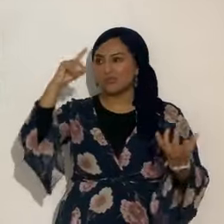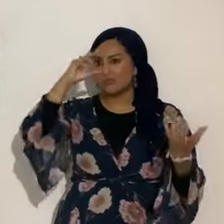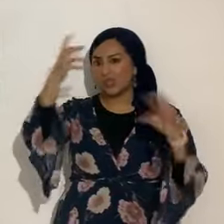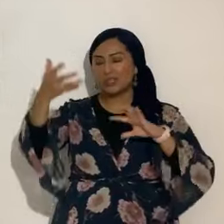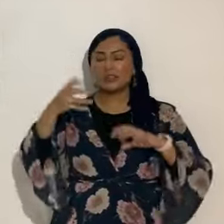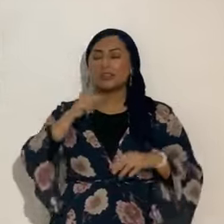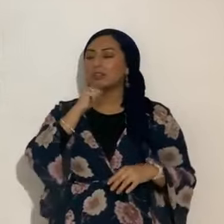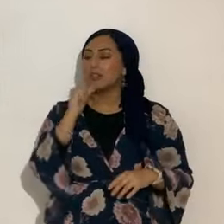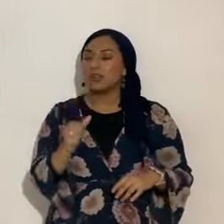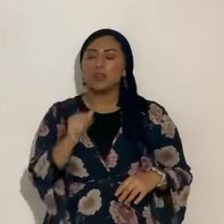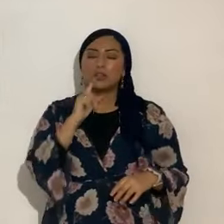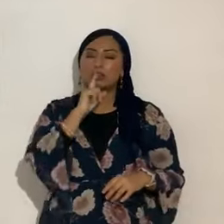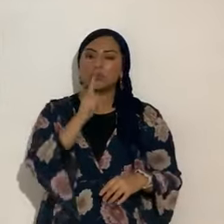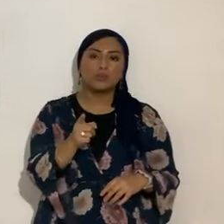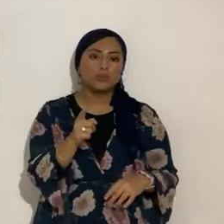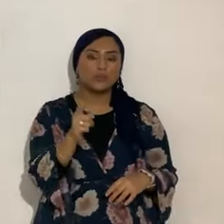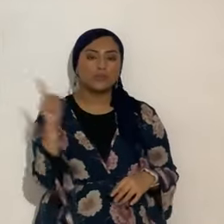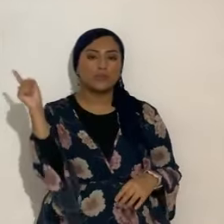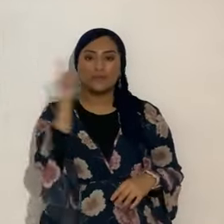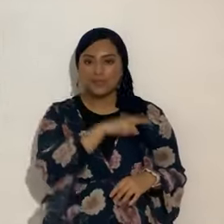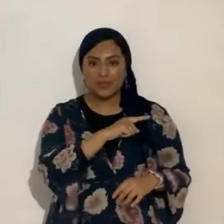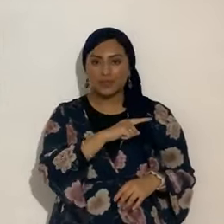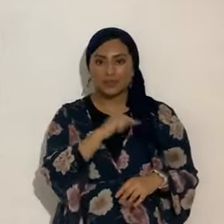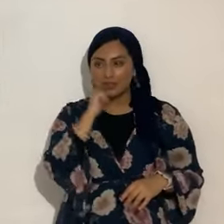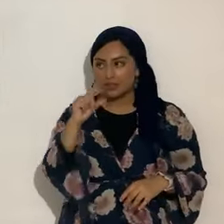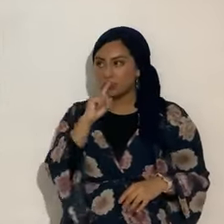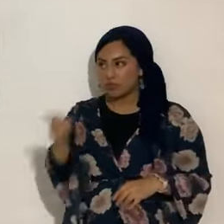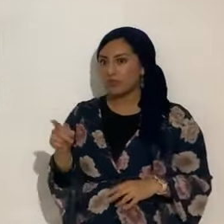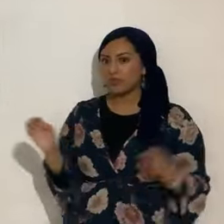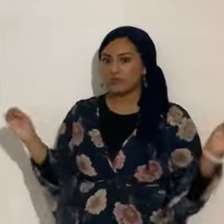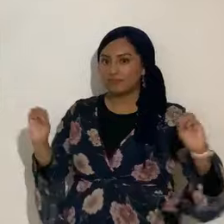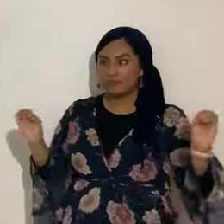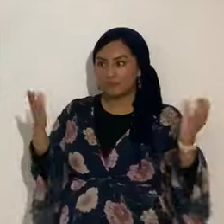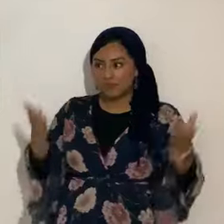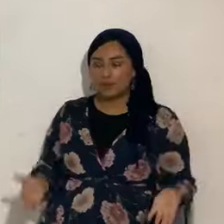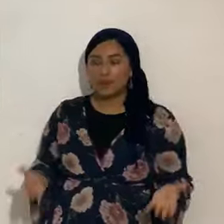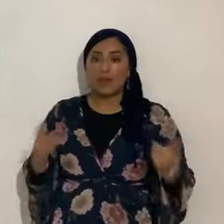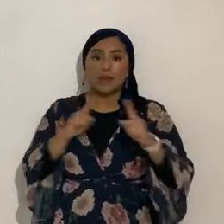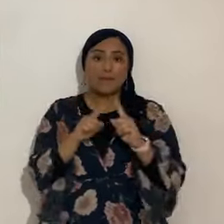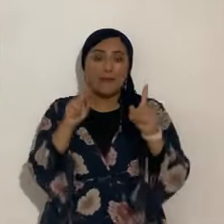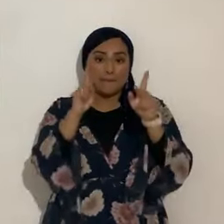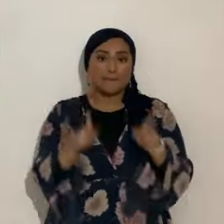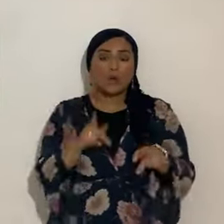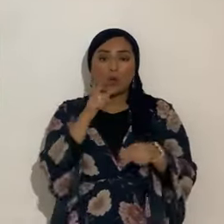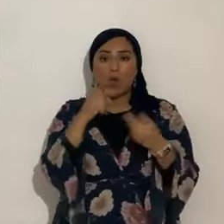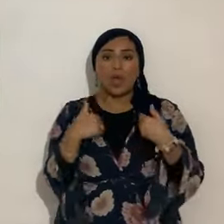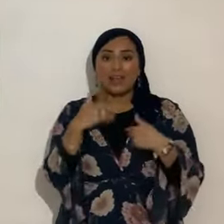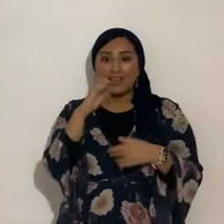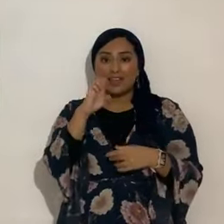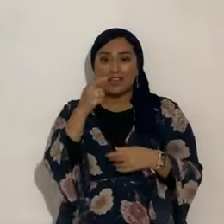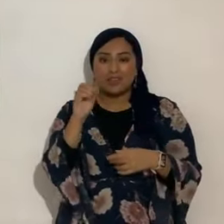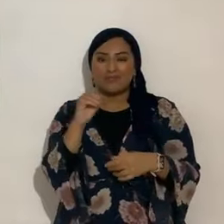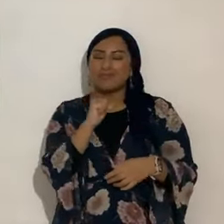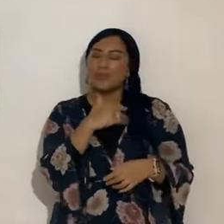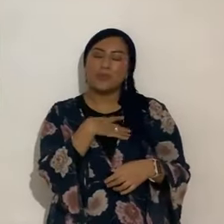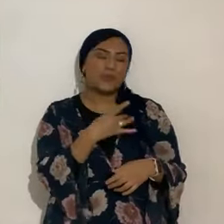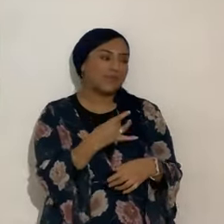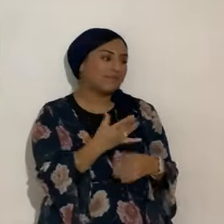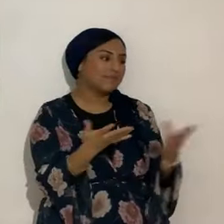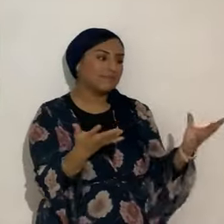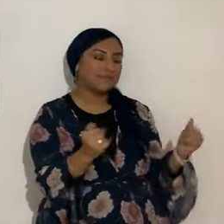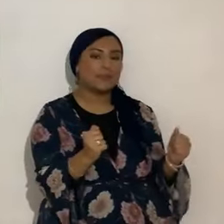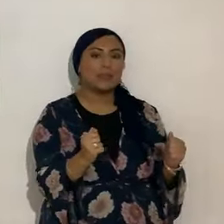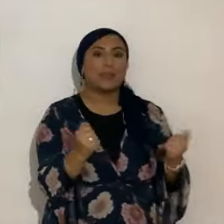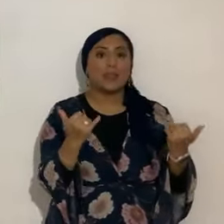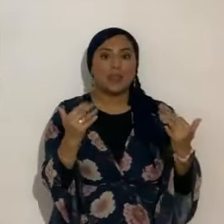es realidad, es ficción, no existe. Pero una persona con ego cae muy mal. Ahora,